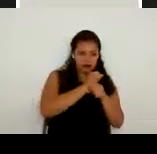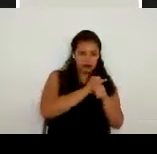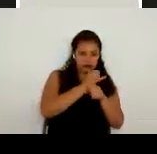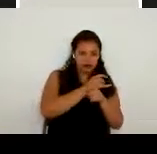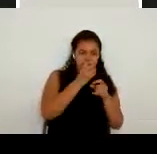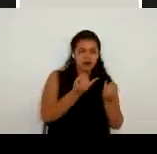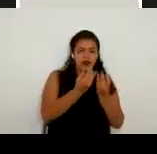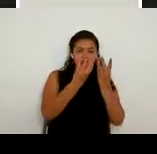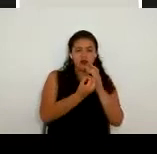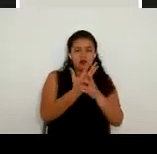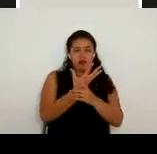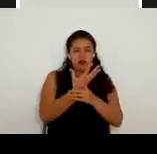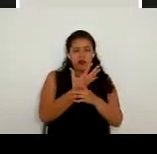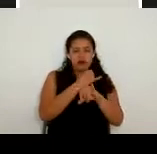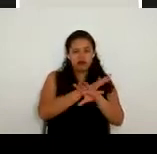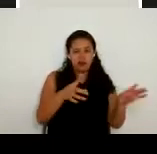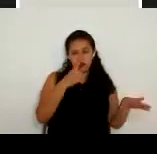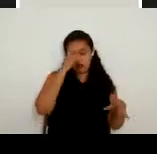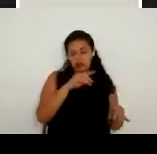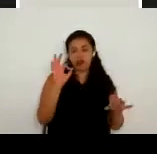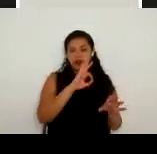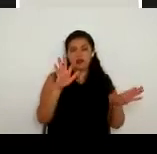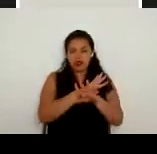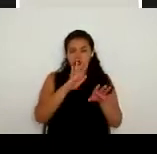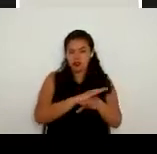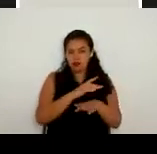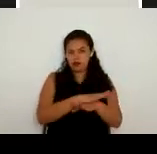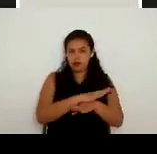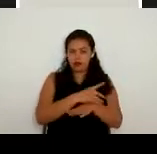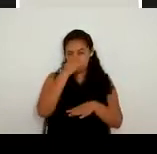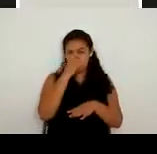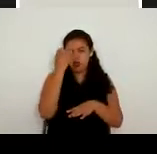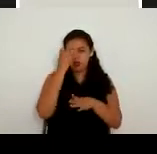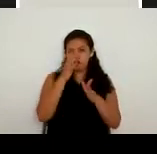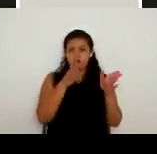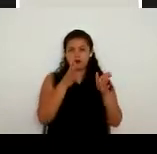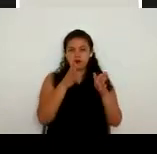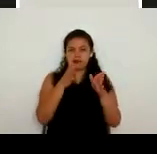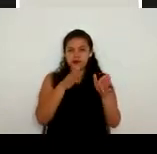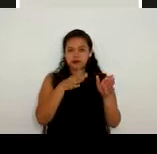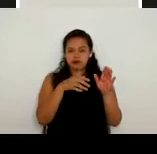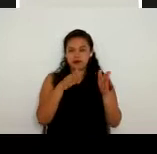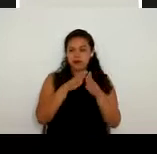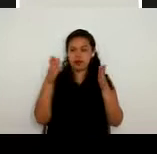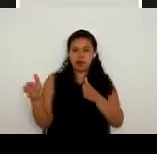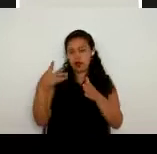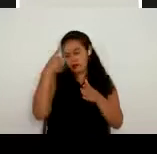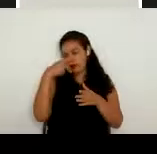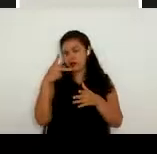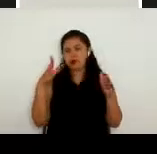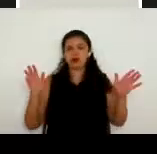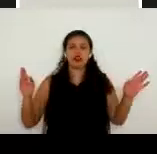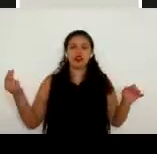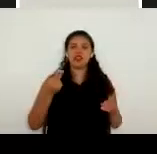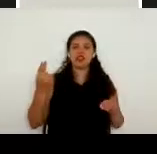se va a ser una reclasificación verdad atemporal dependiendo de las necesidades características